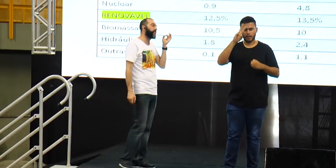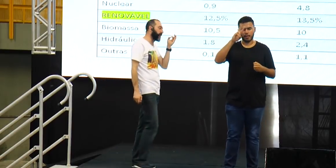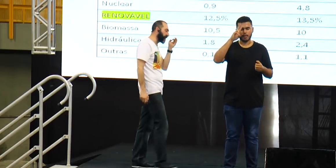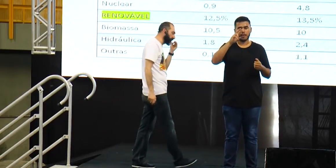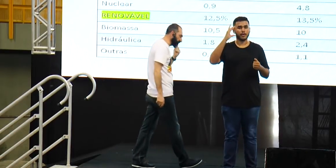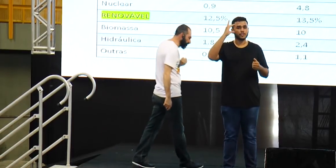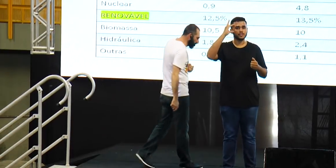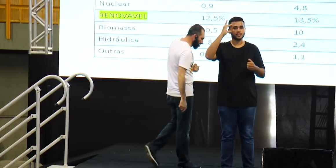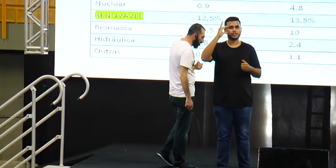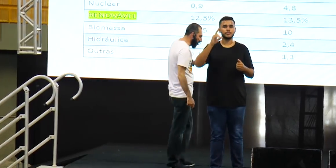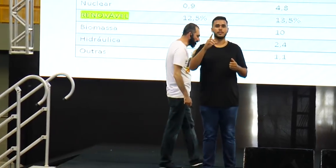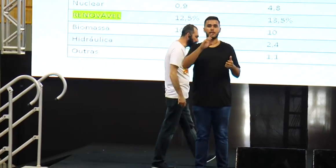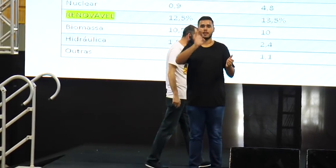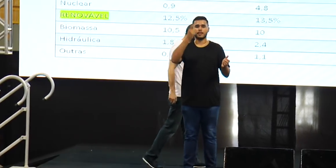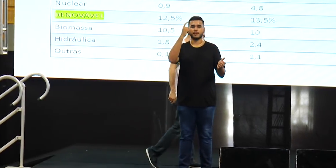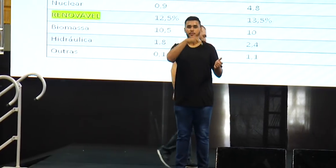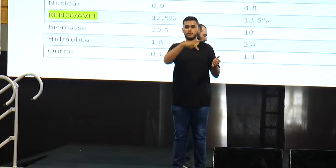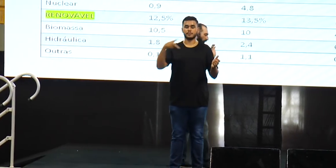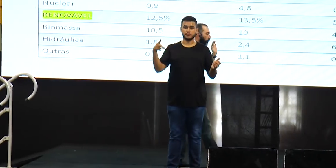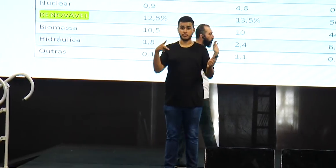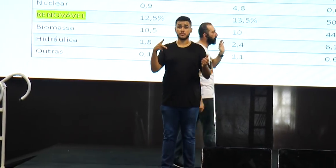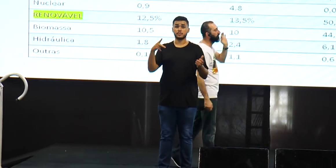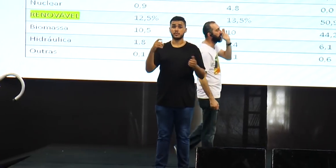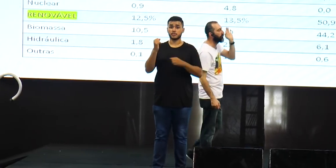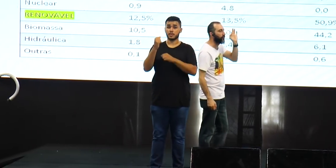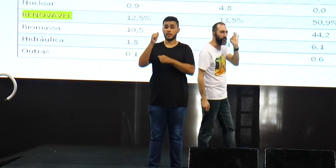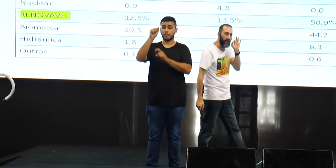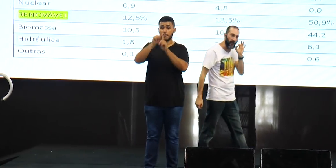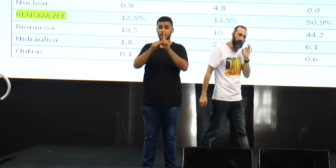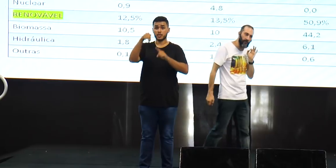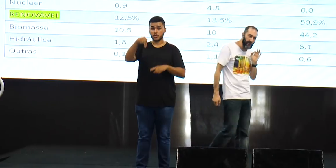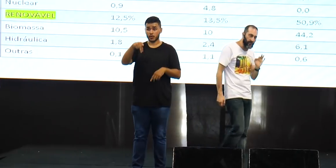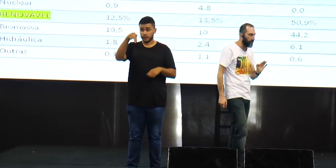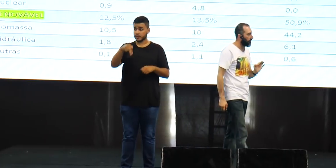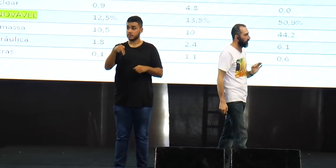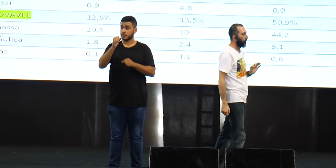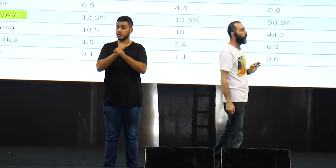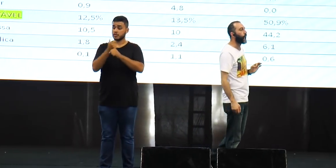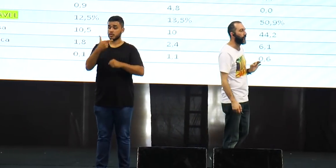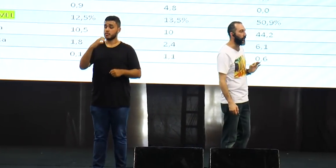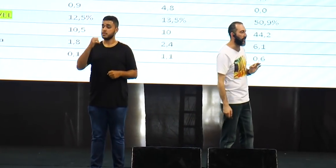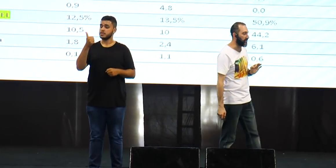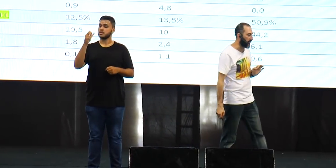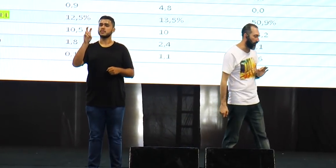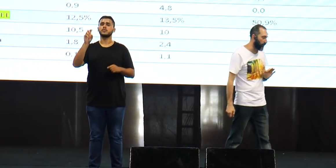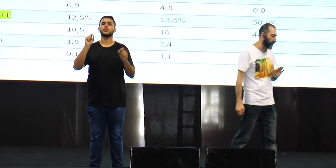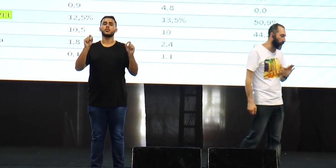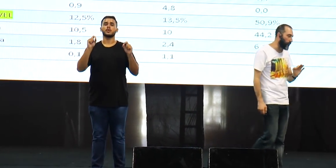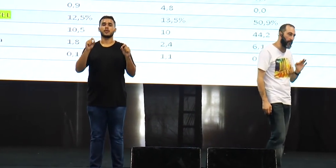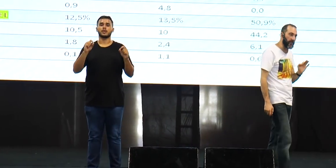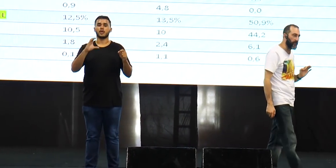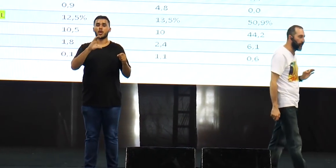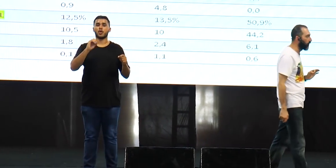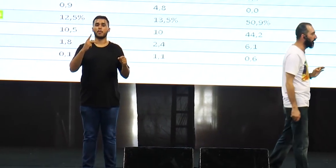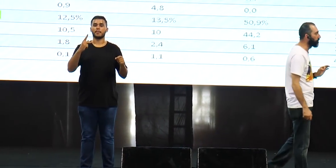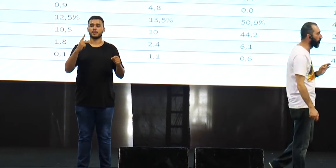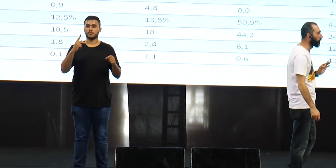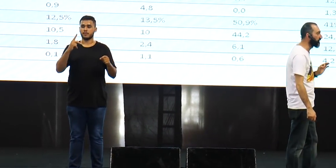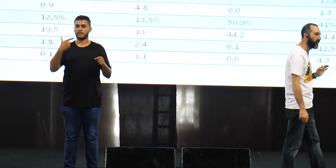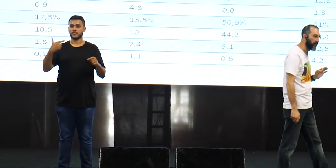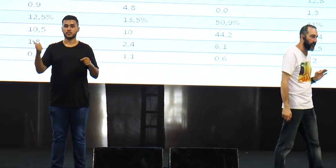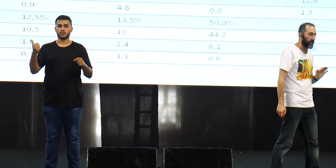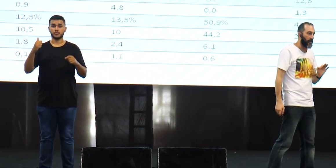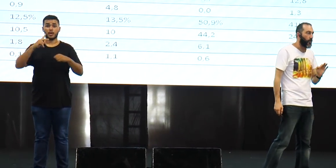de 2015, assinou a COP21 de Paris, o governo brasileiro se comprometeu